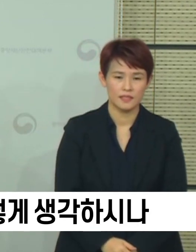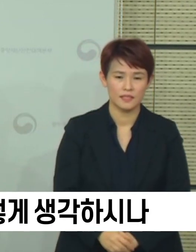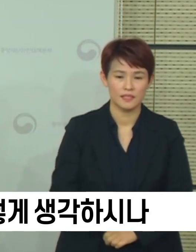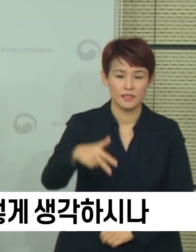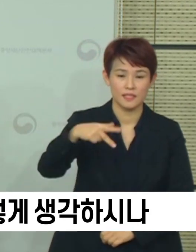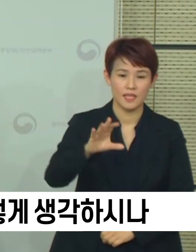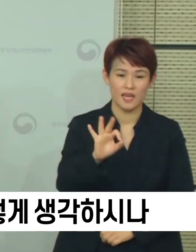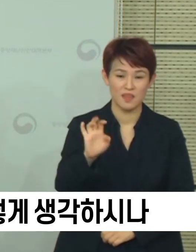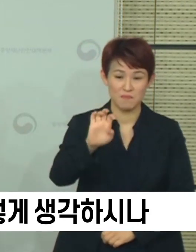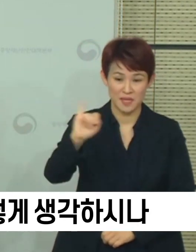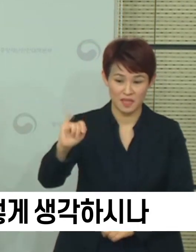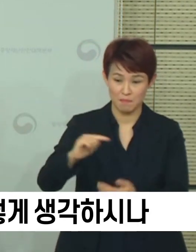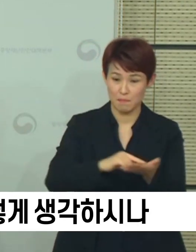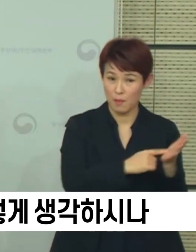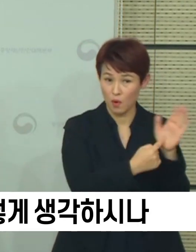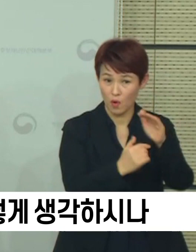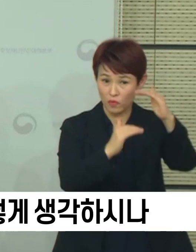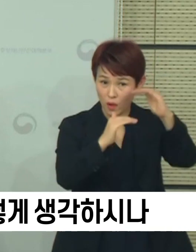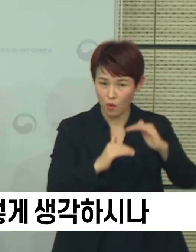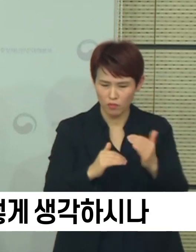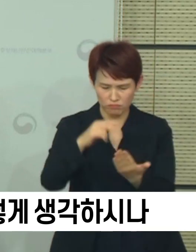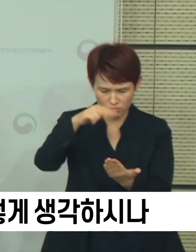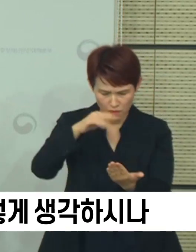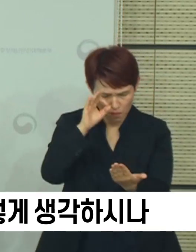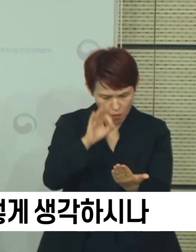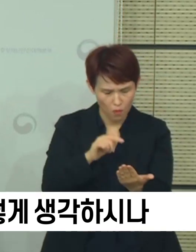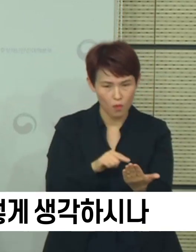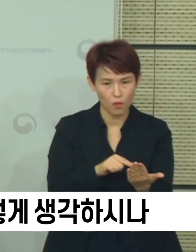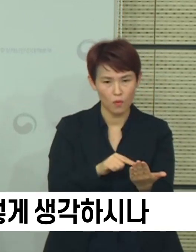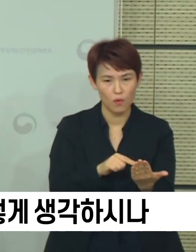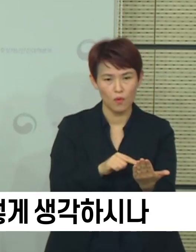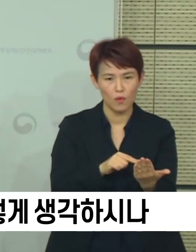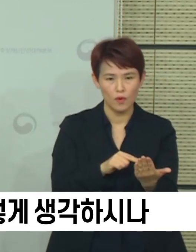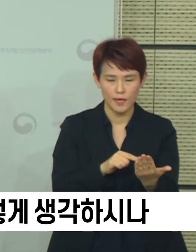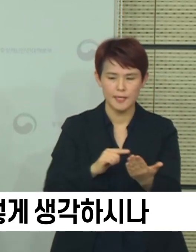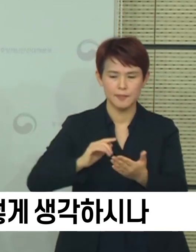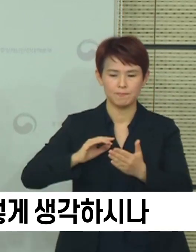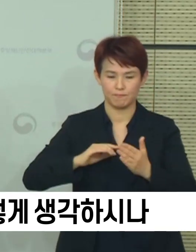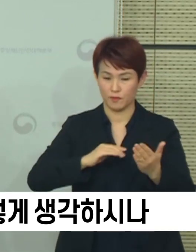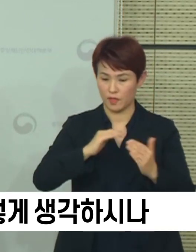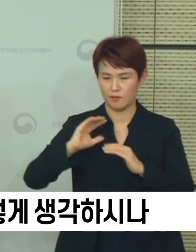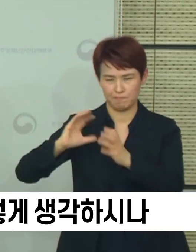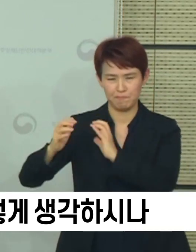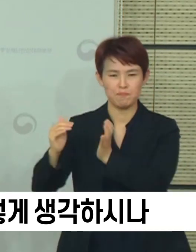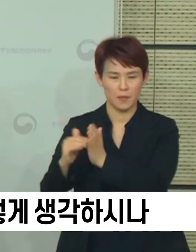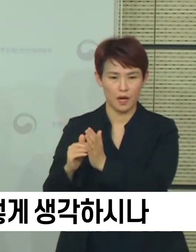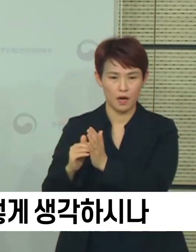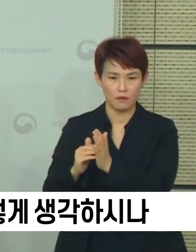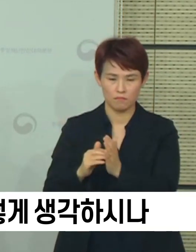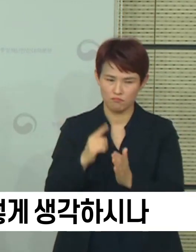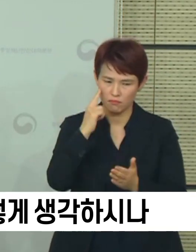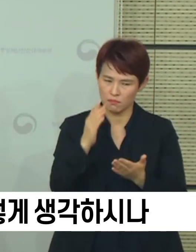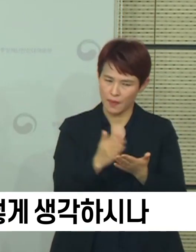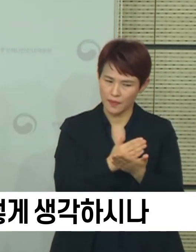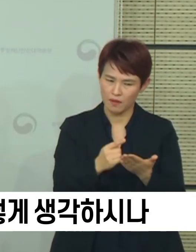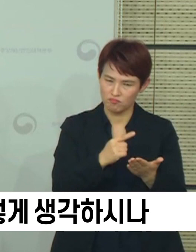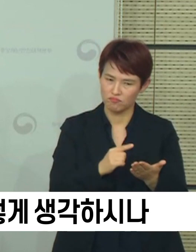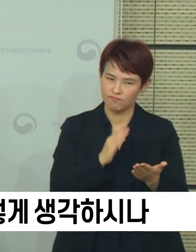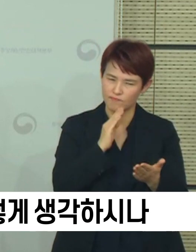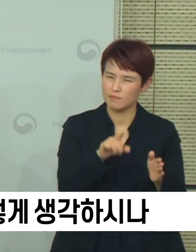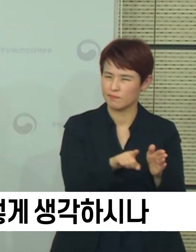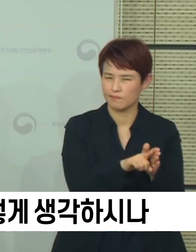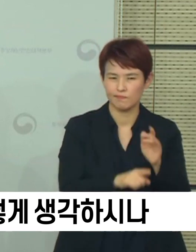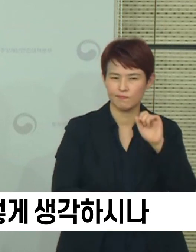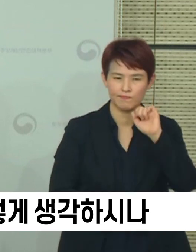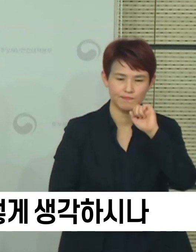발표는 저희들도 읽고 그 의논은 했습니다만 아직까지는 그 판단을